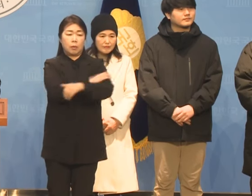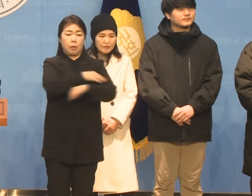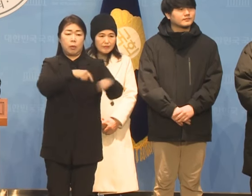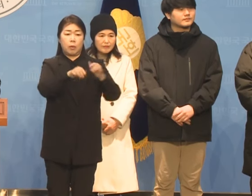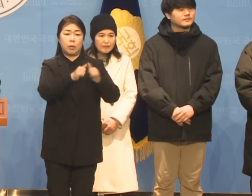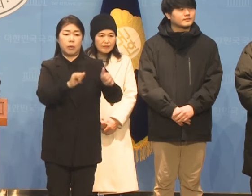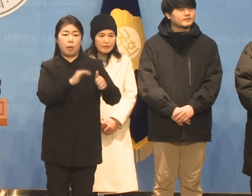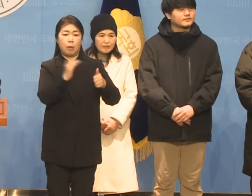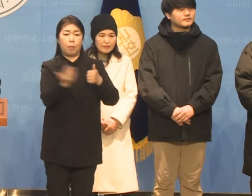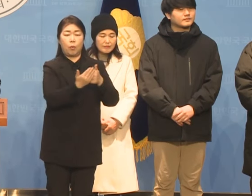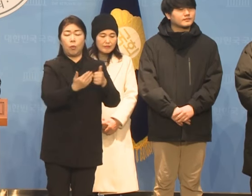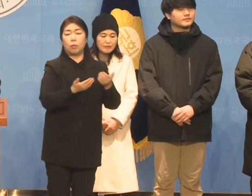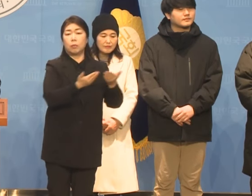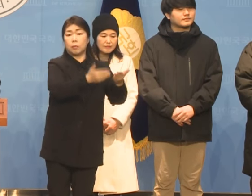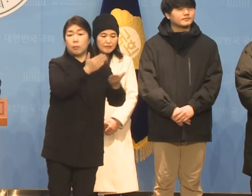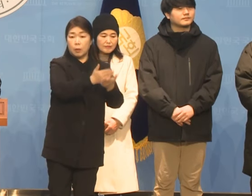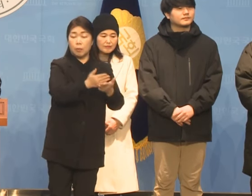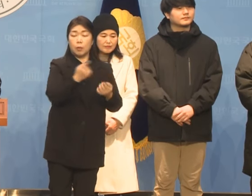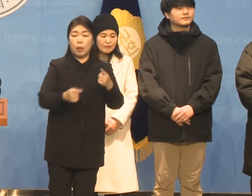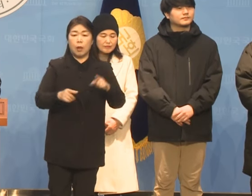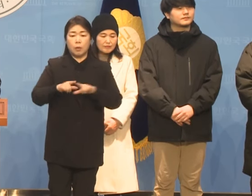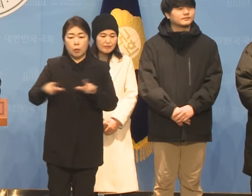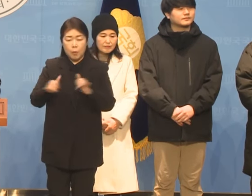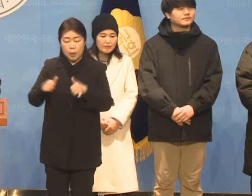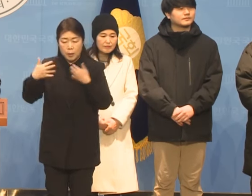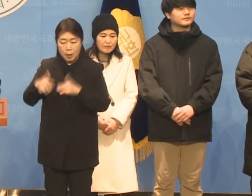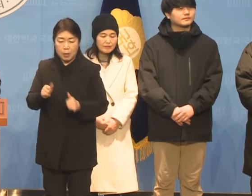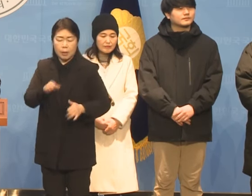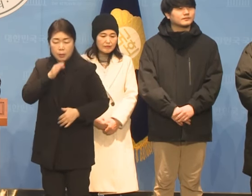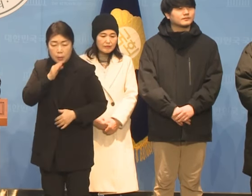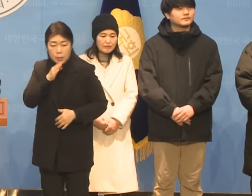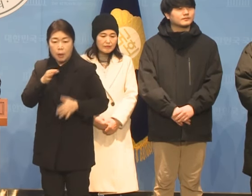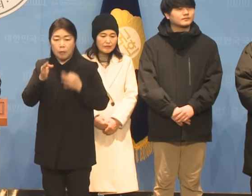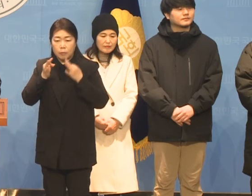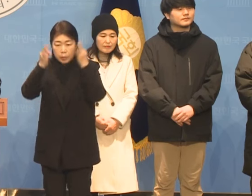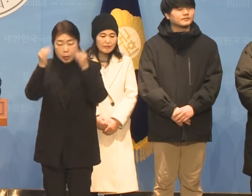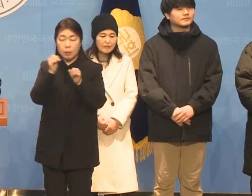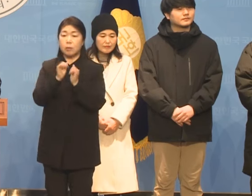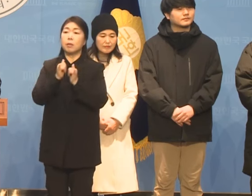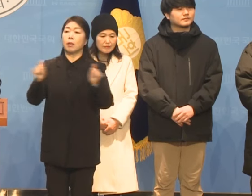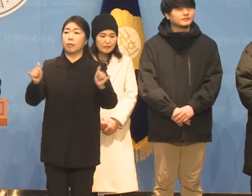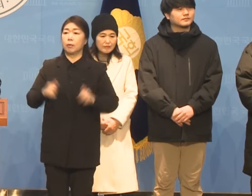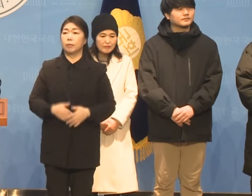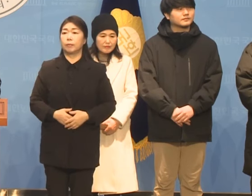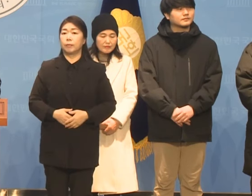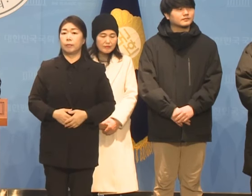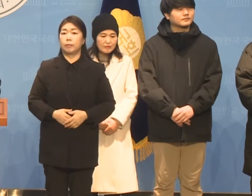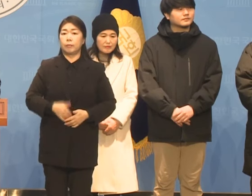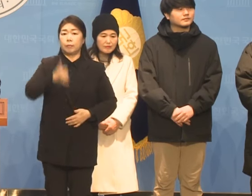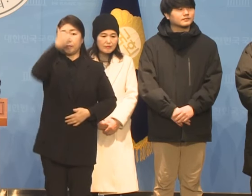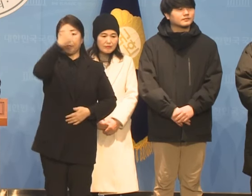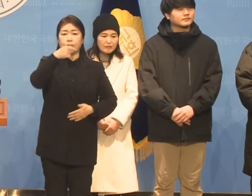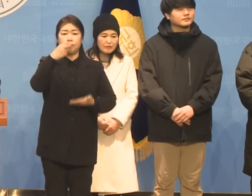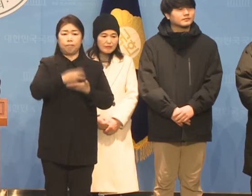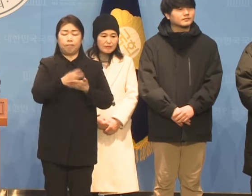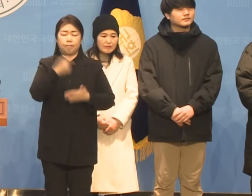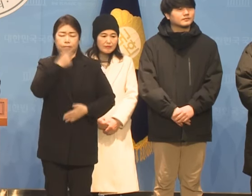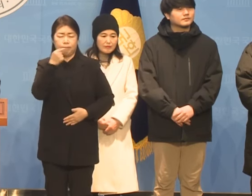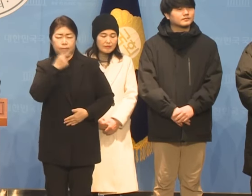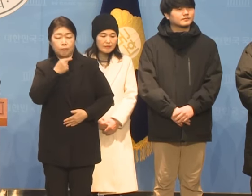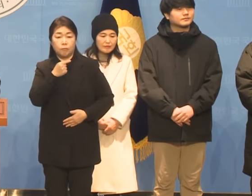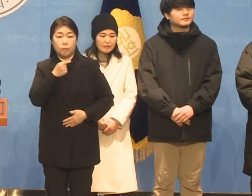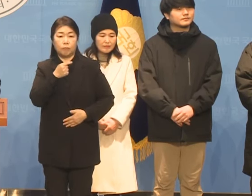서민과 약자를 진실되게 대변하는 정책 정당, 도덕성 잣대를 자신에게 더